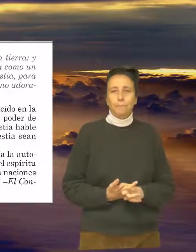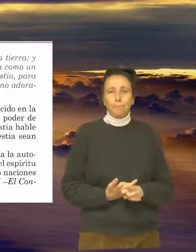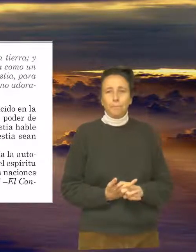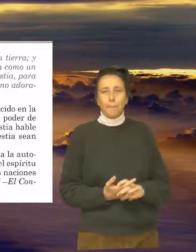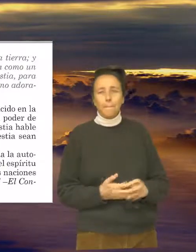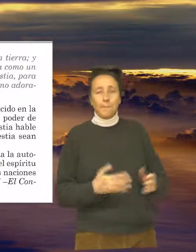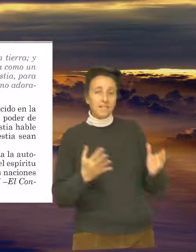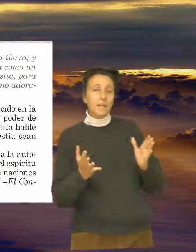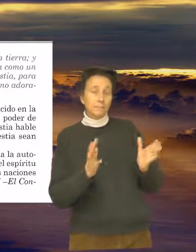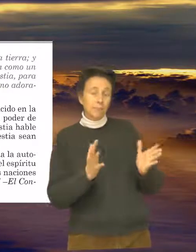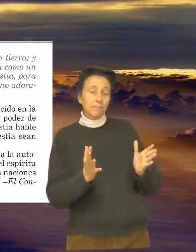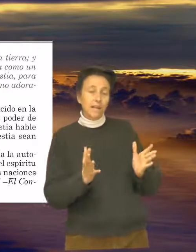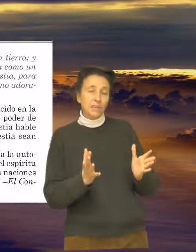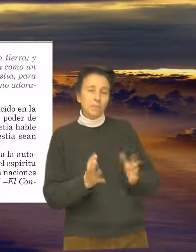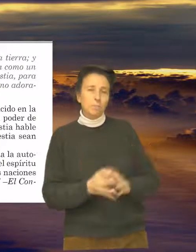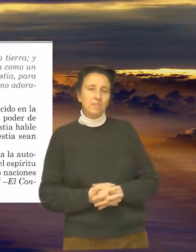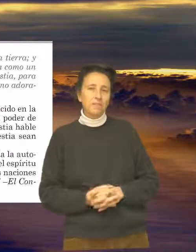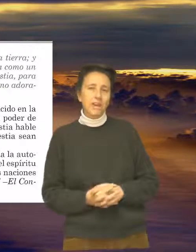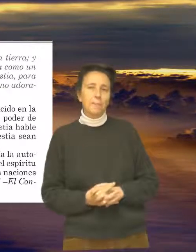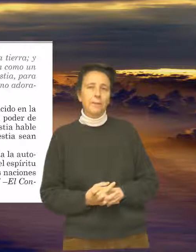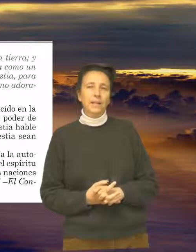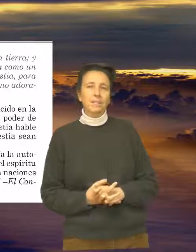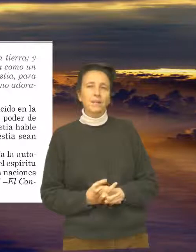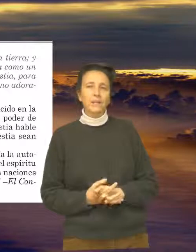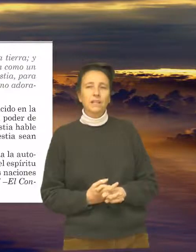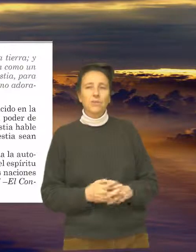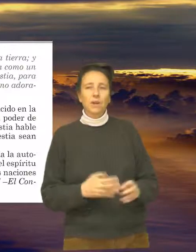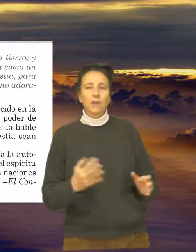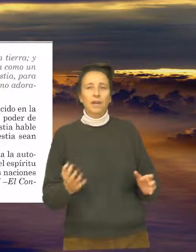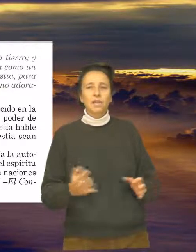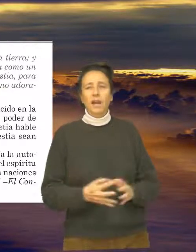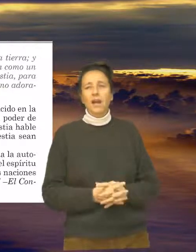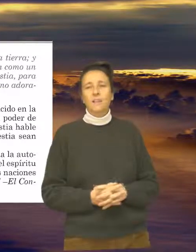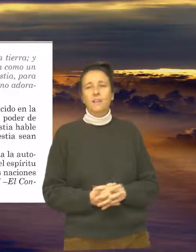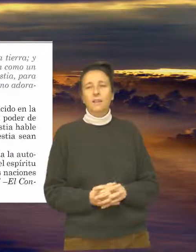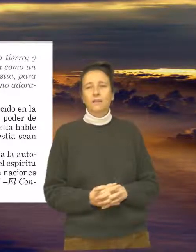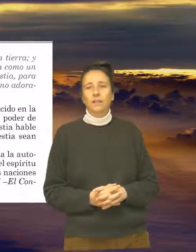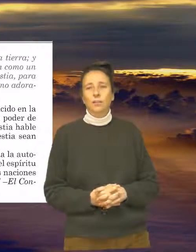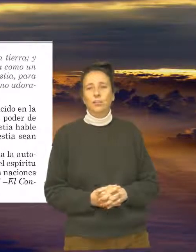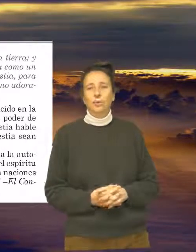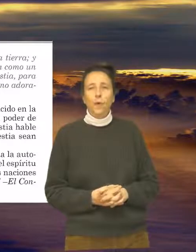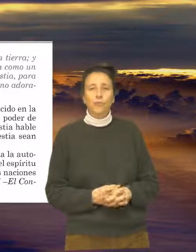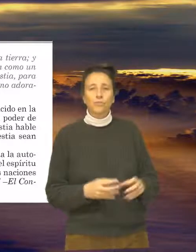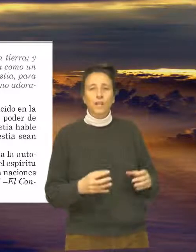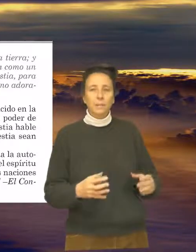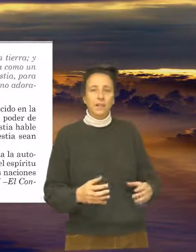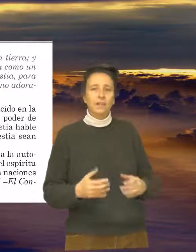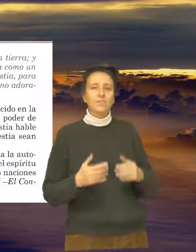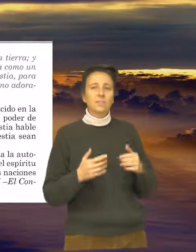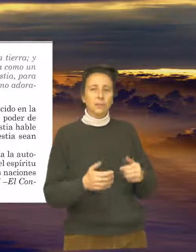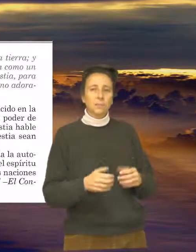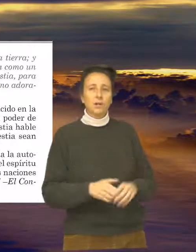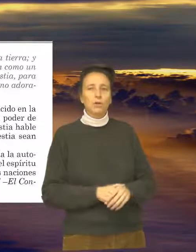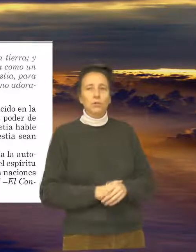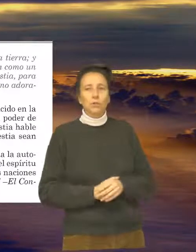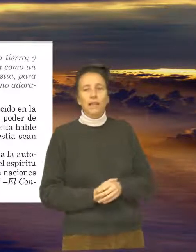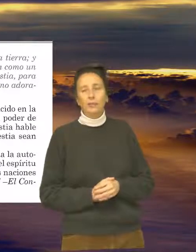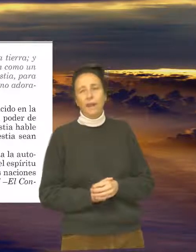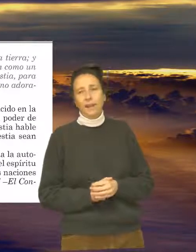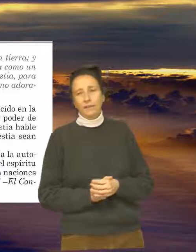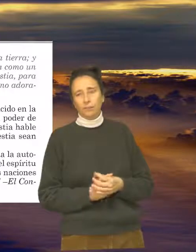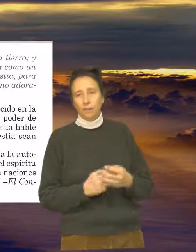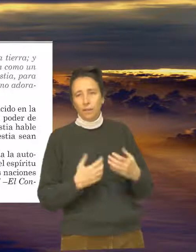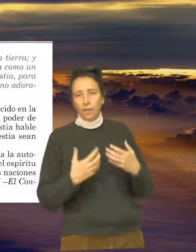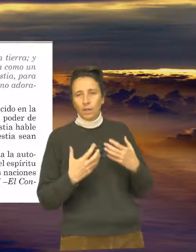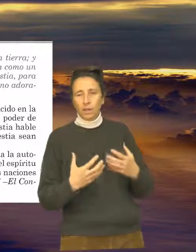1938, de hecho empieza ya a partir del 29 y llega hasta el 38, cuando finalmente se firma el